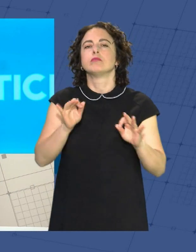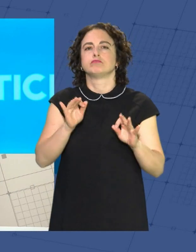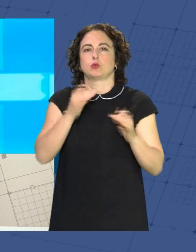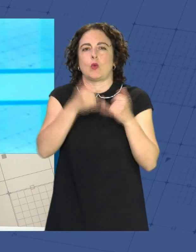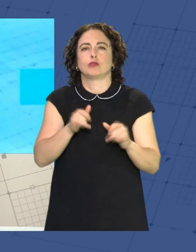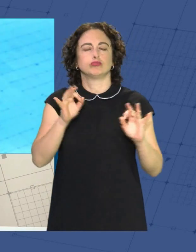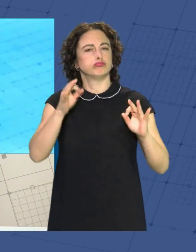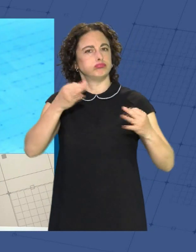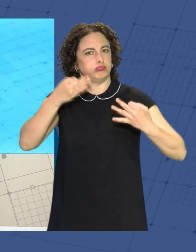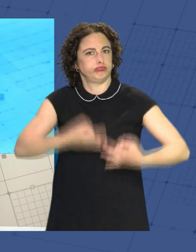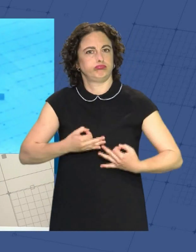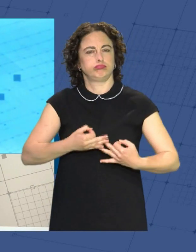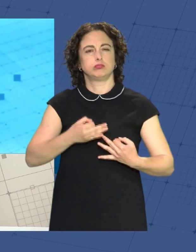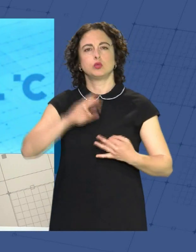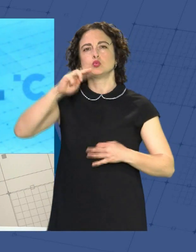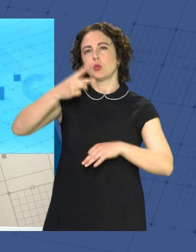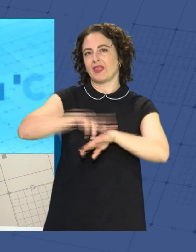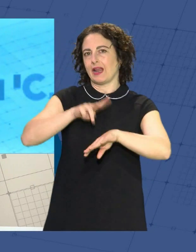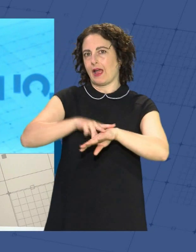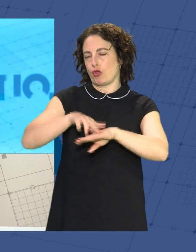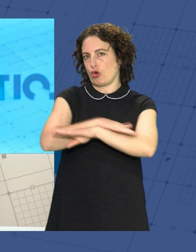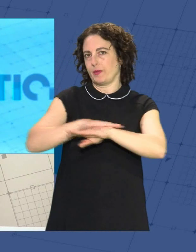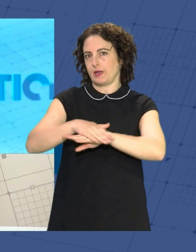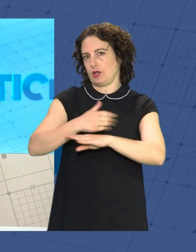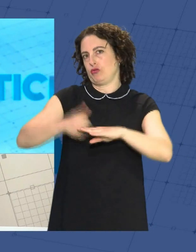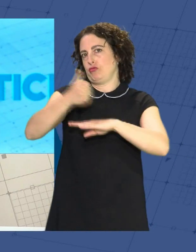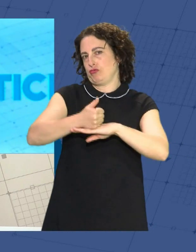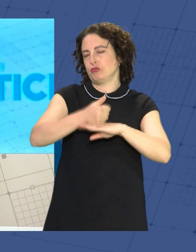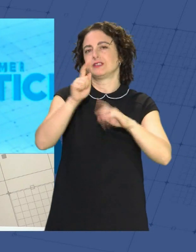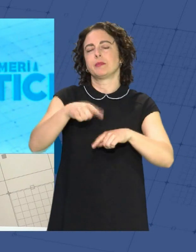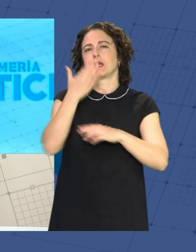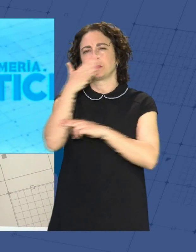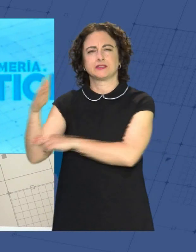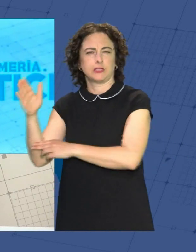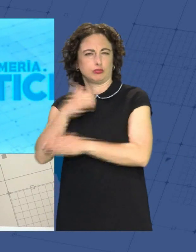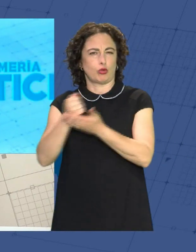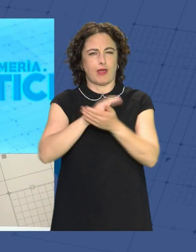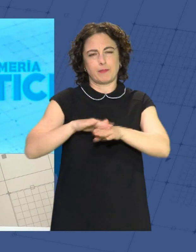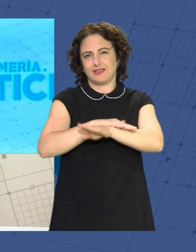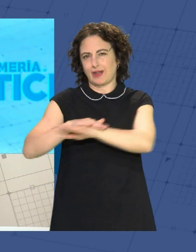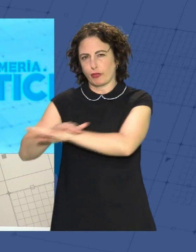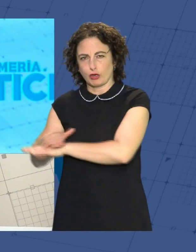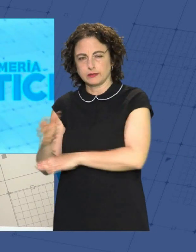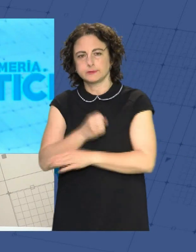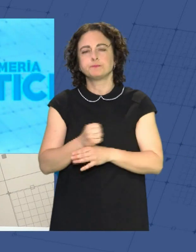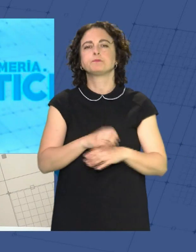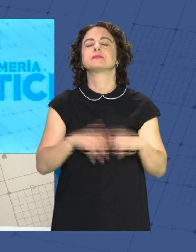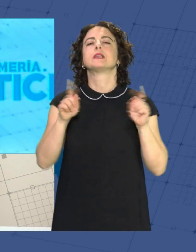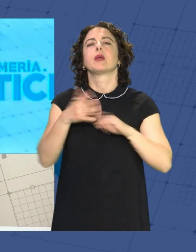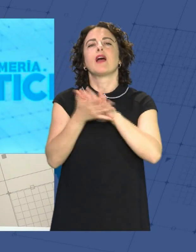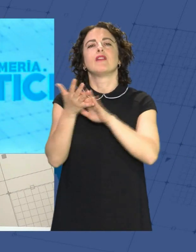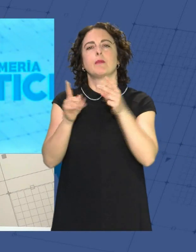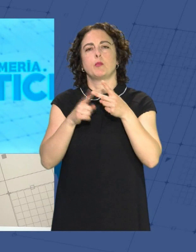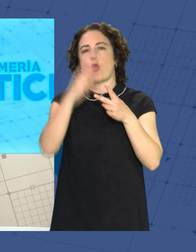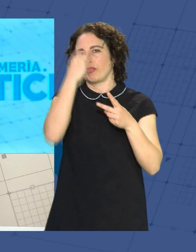que ha estado presidido por el subdelegado del gobierno junto a representantes de todas las administraciones. Y les hablamos también de la